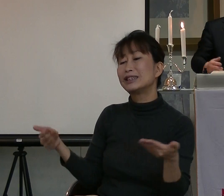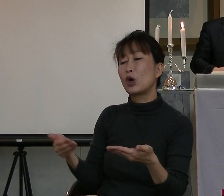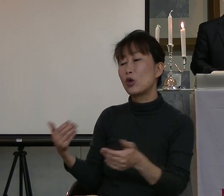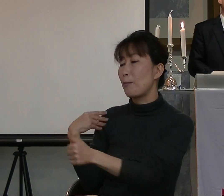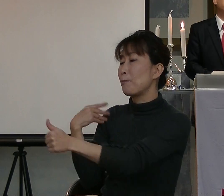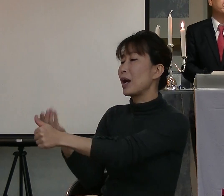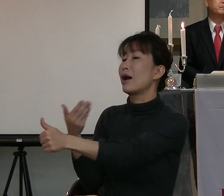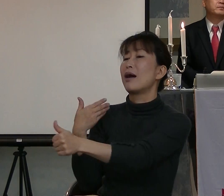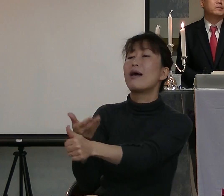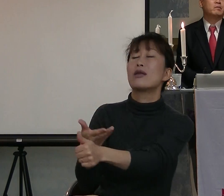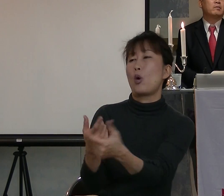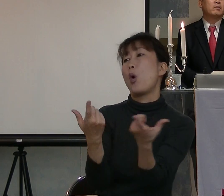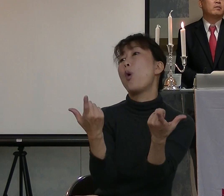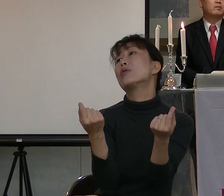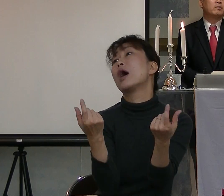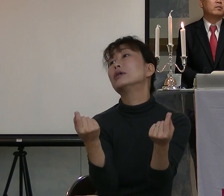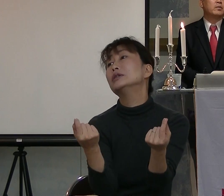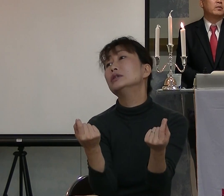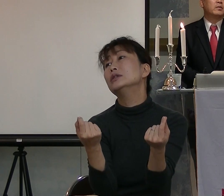おっしゃいました。